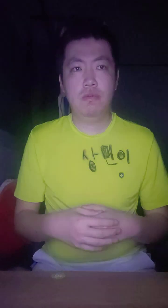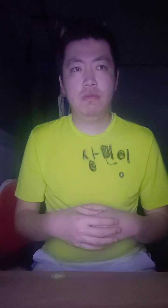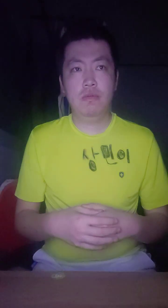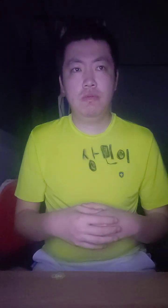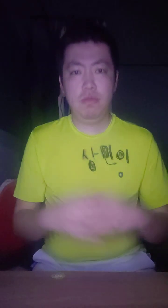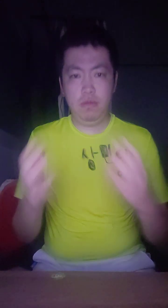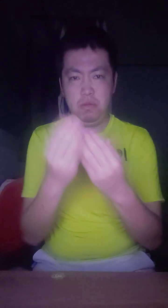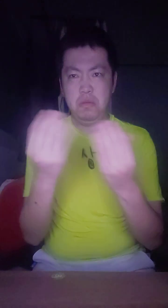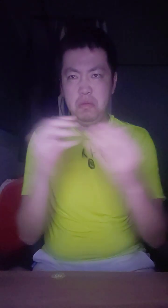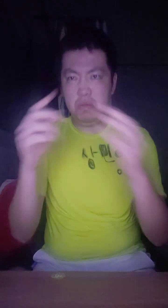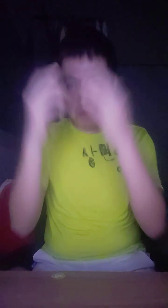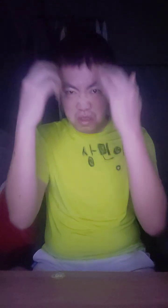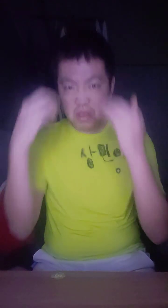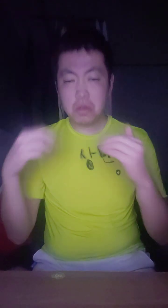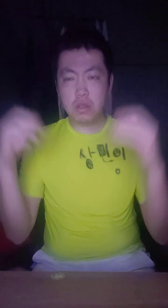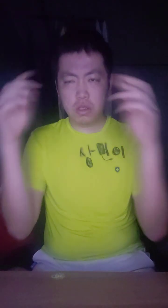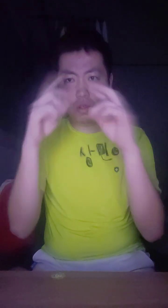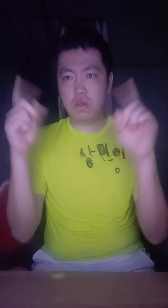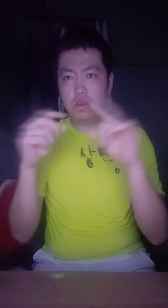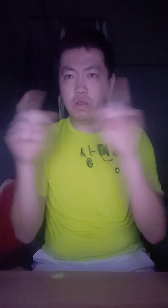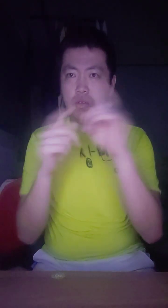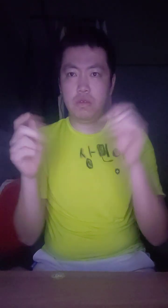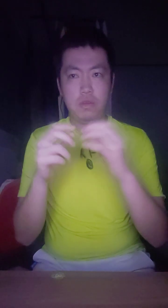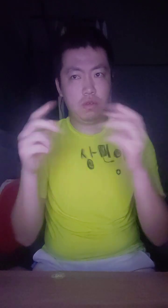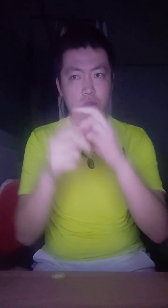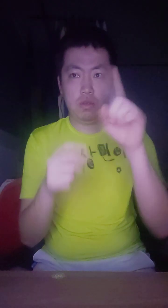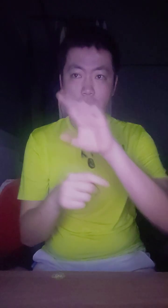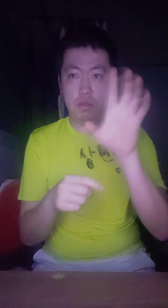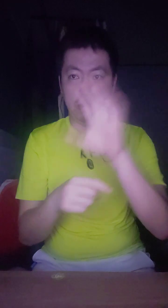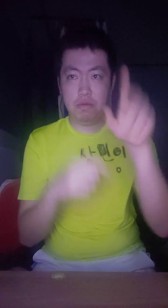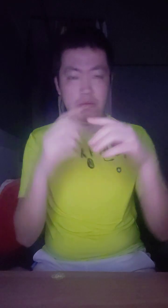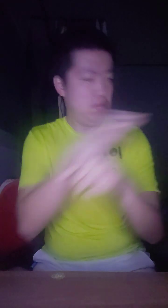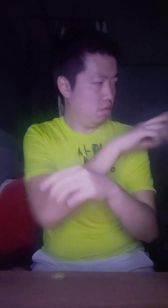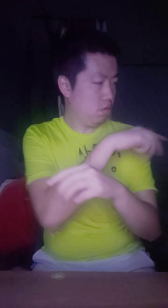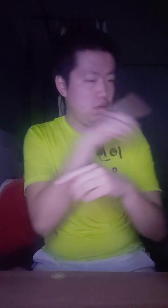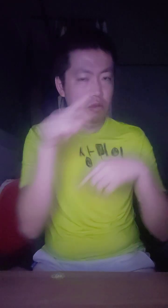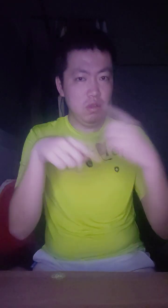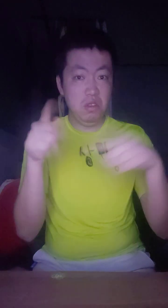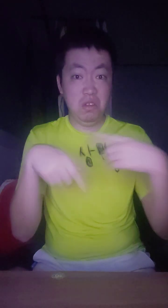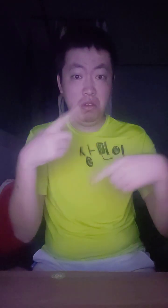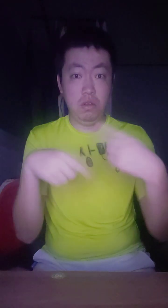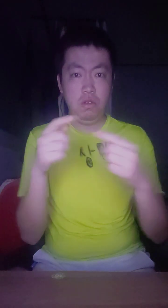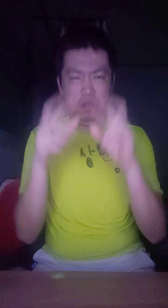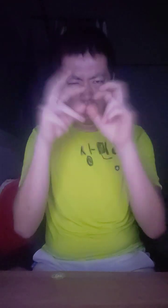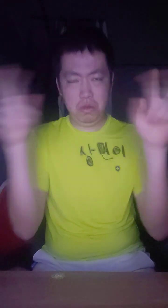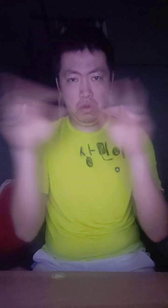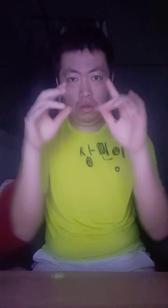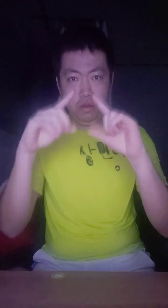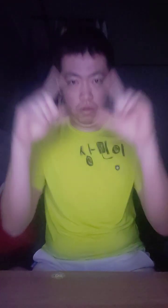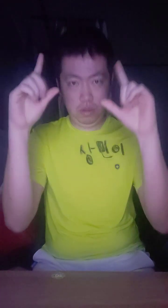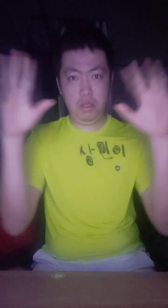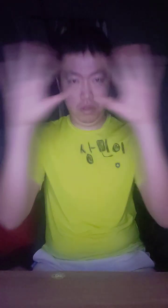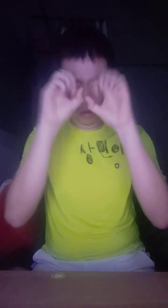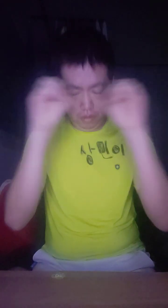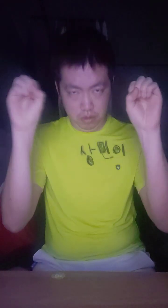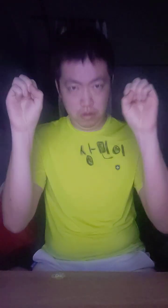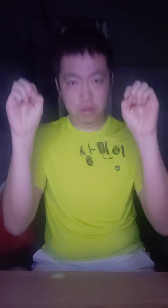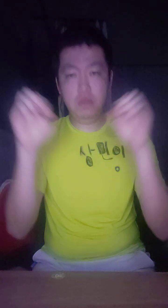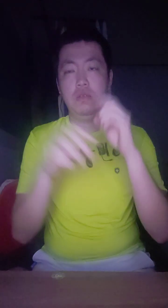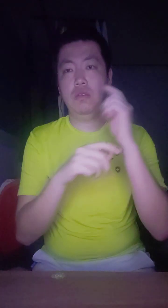예, 이렇게 더운 날 많은 가정에서 에어컨이나 선풍기를 동시에 틀어서 전기 사용량이 늘어나면 갑작스럽게 정전이